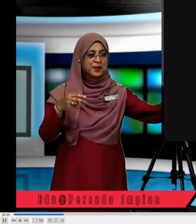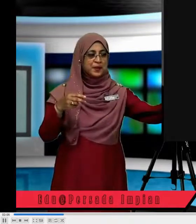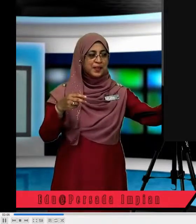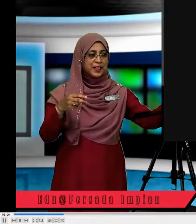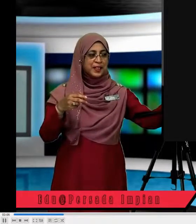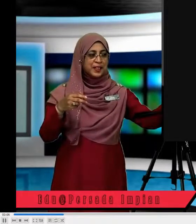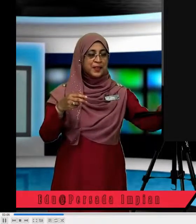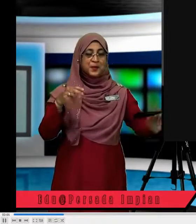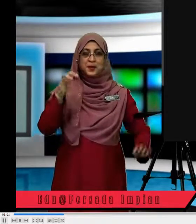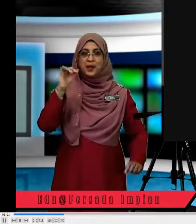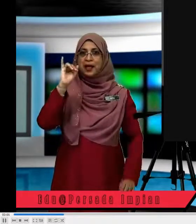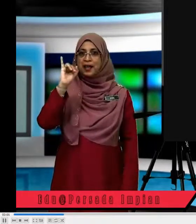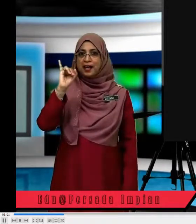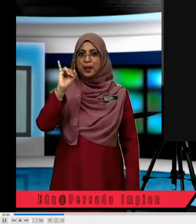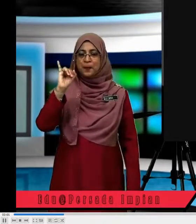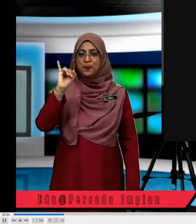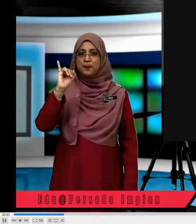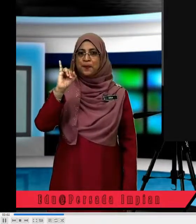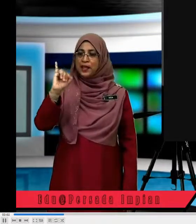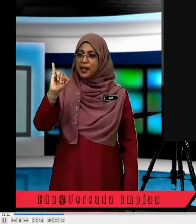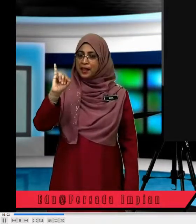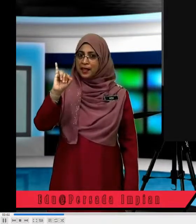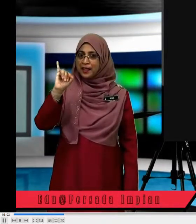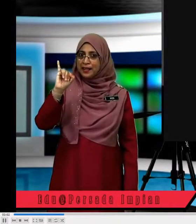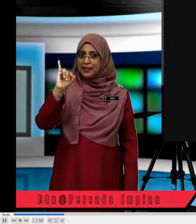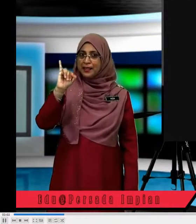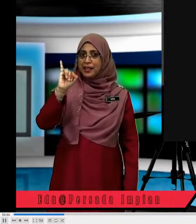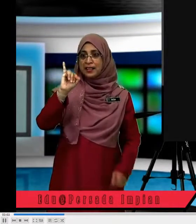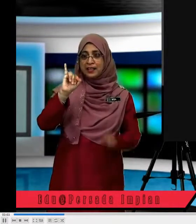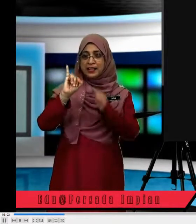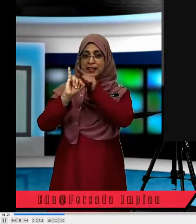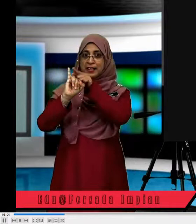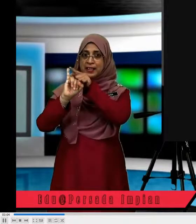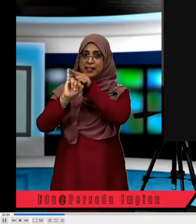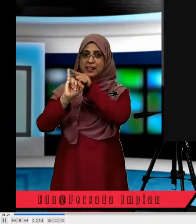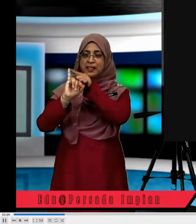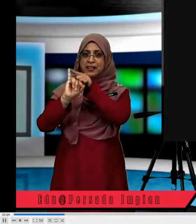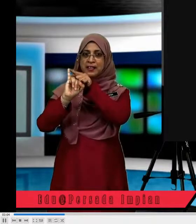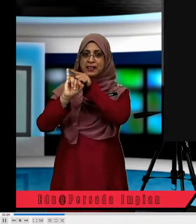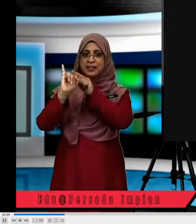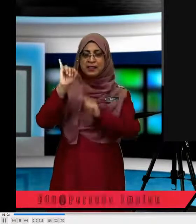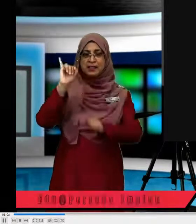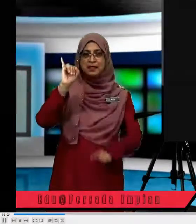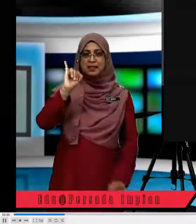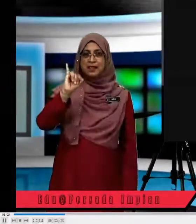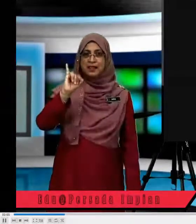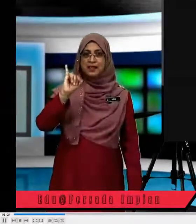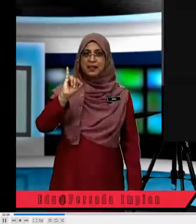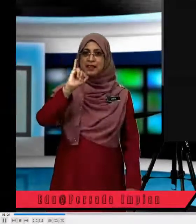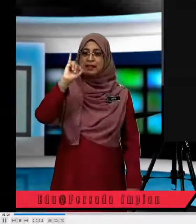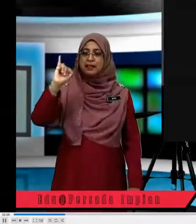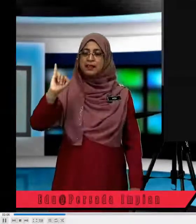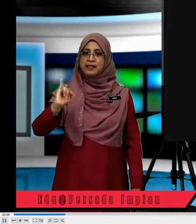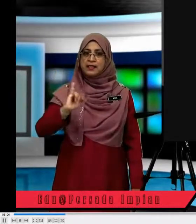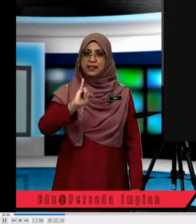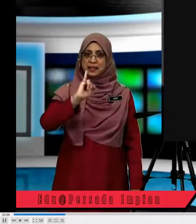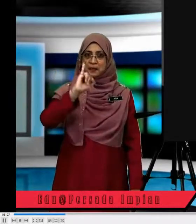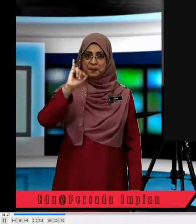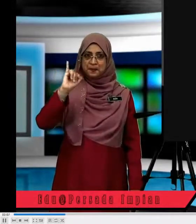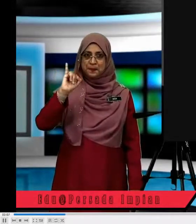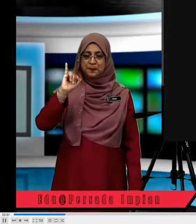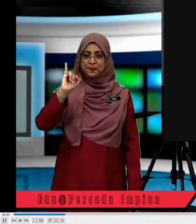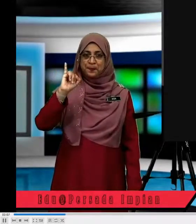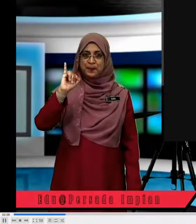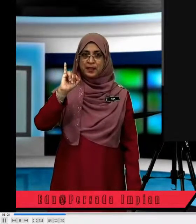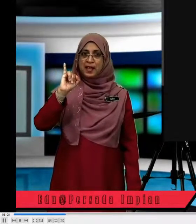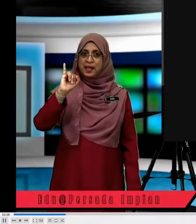Hai seterusnya huruf eye eye eye jari kelingking saja di atas I is Mine